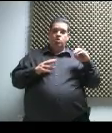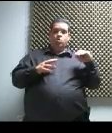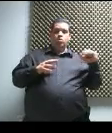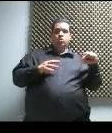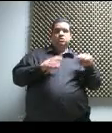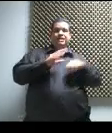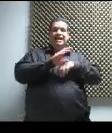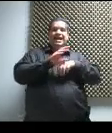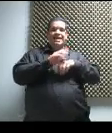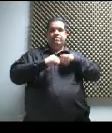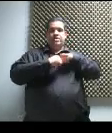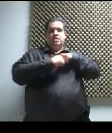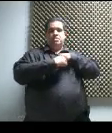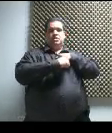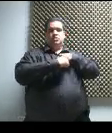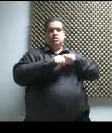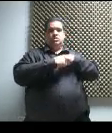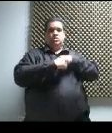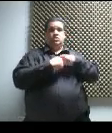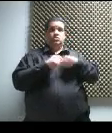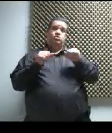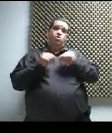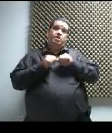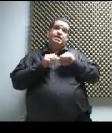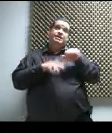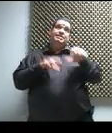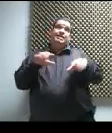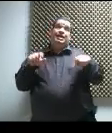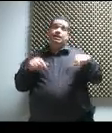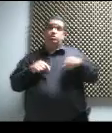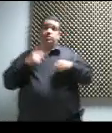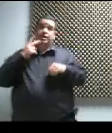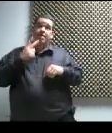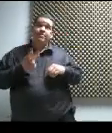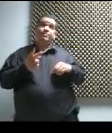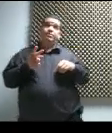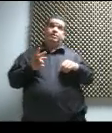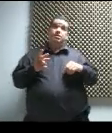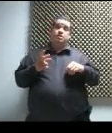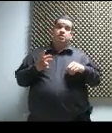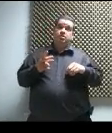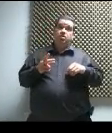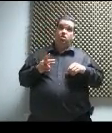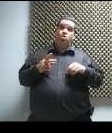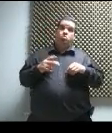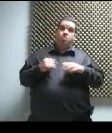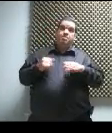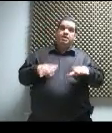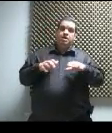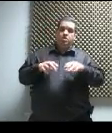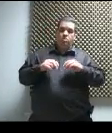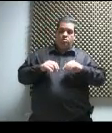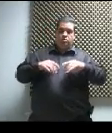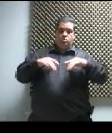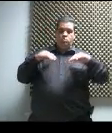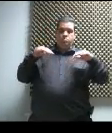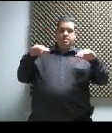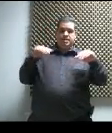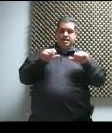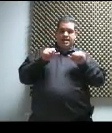el Caribe. O que en esas áreas, si tú vienes a ver un mapa de sismicidad, vas a ver que todo se ilumina, toda la